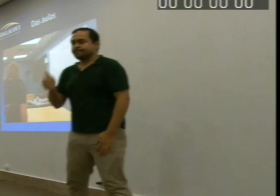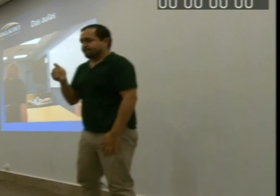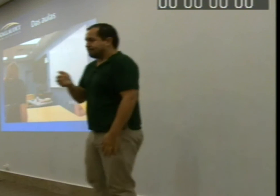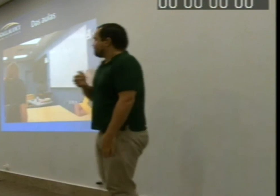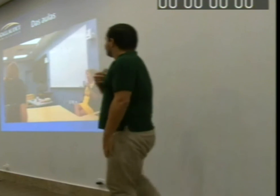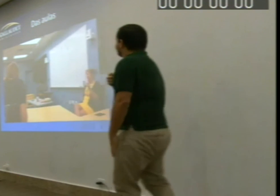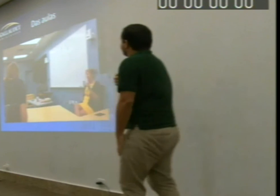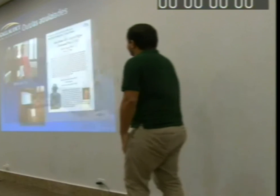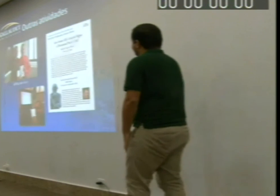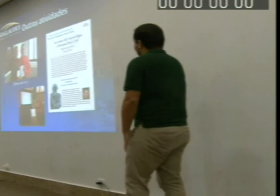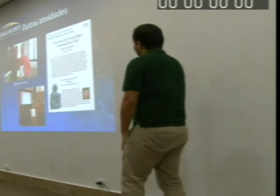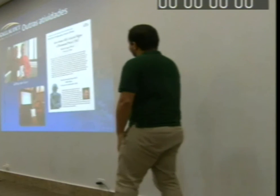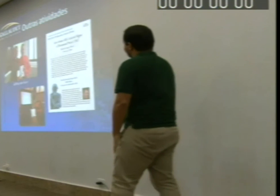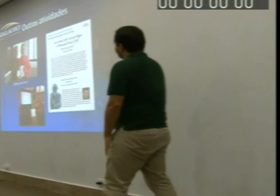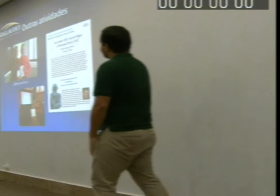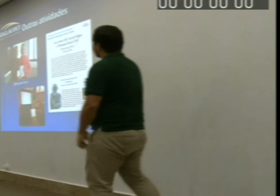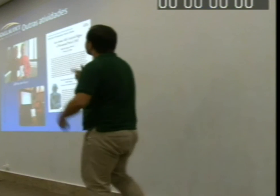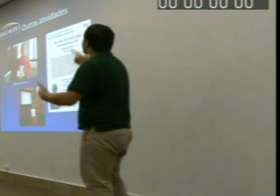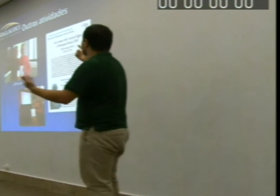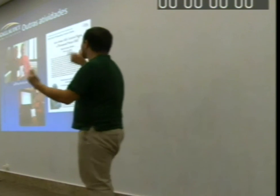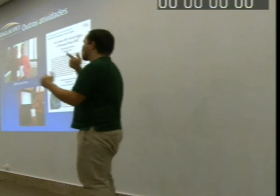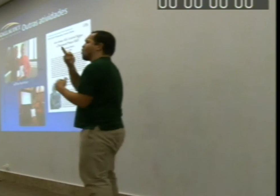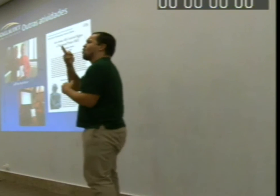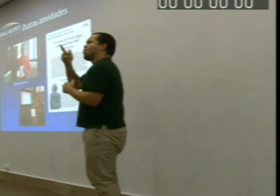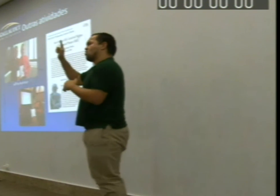essas quatro televisões